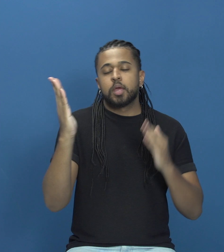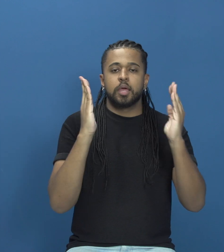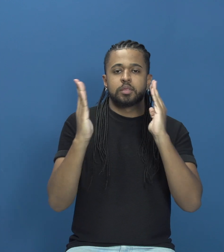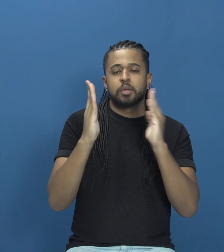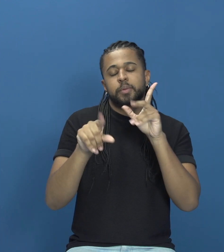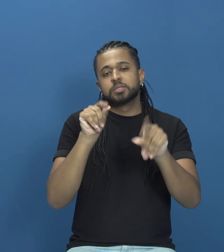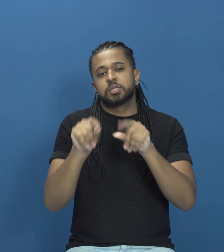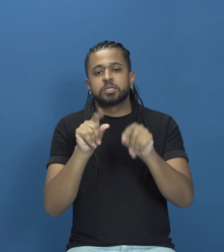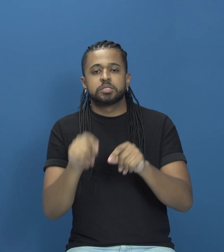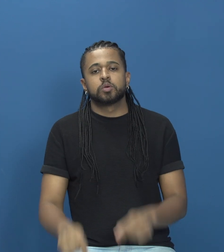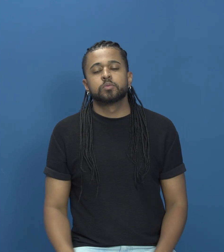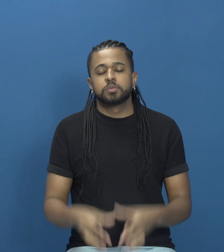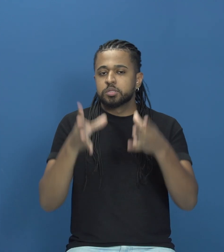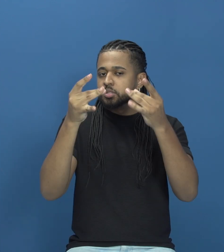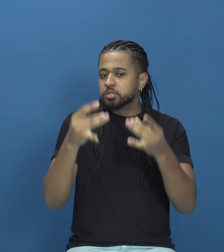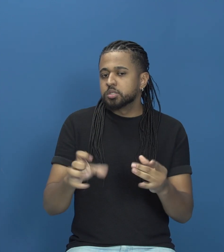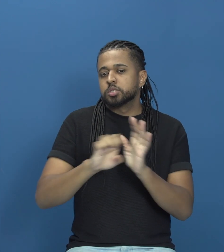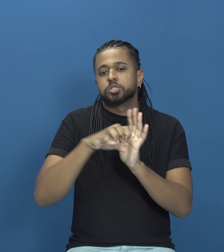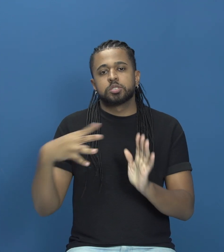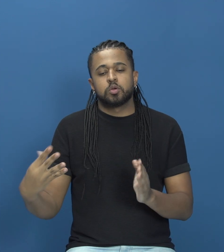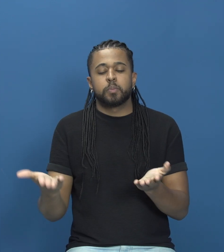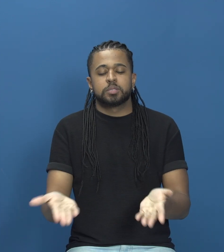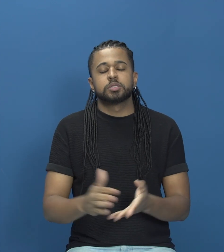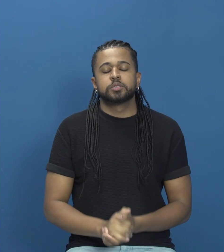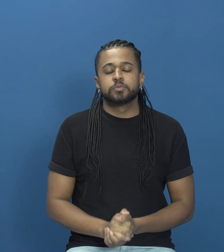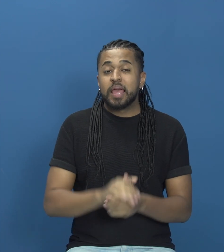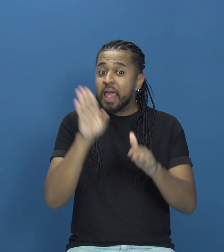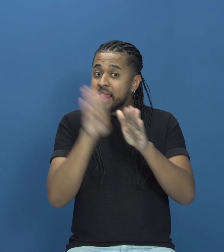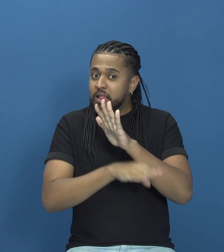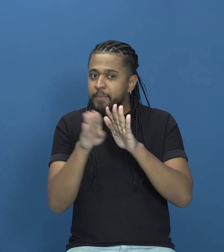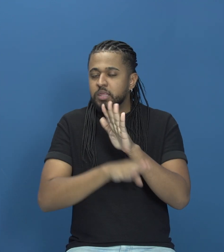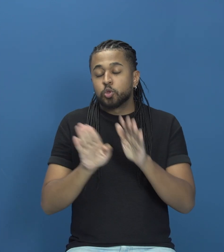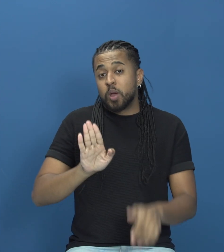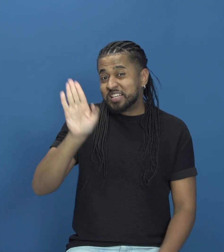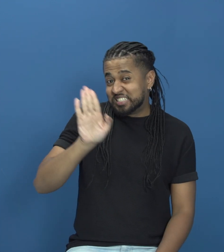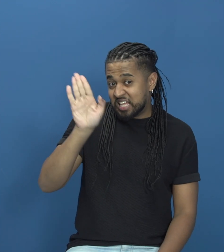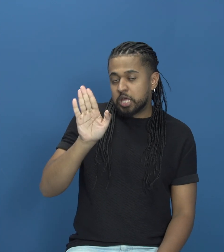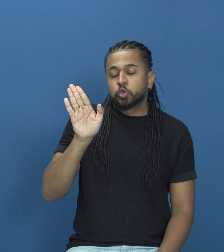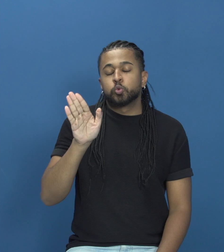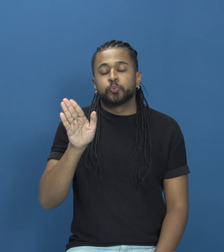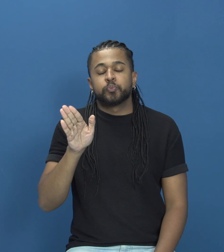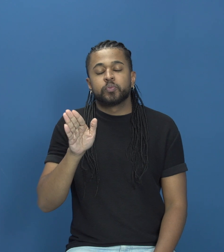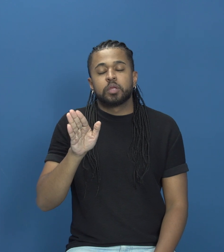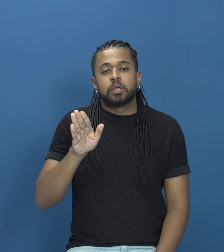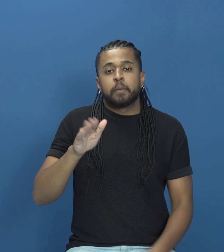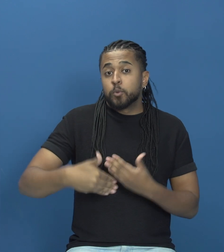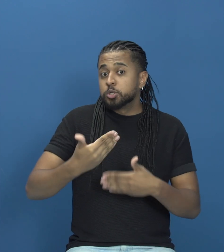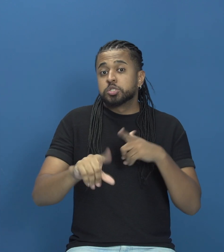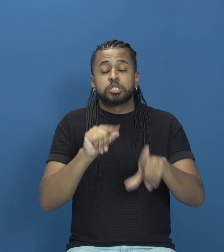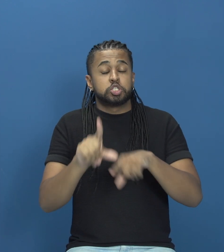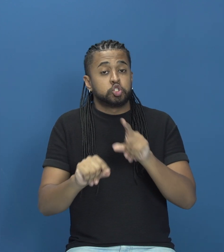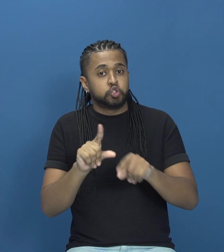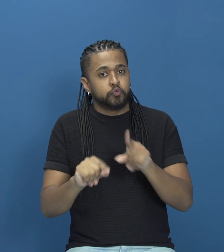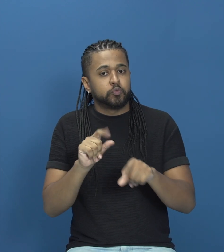de seleção, descrita no presente edital, eliminando o candidato ou a candidata do processo